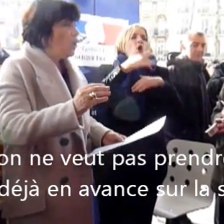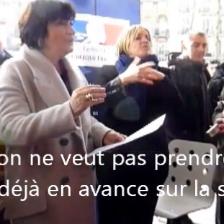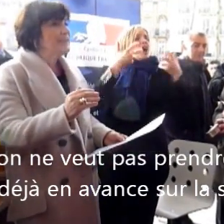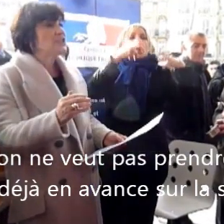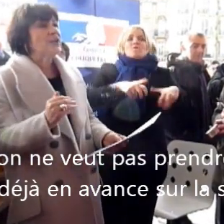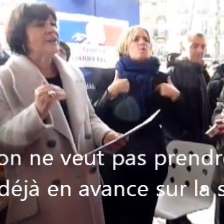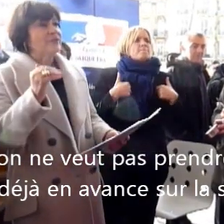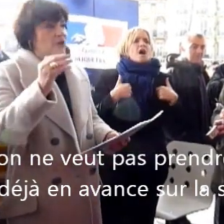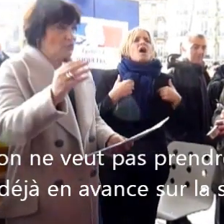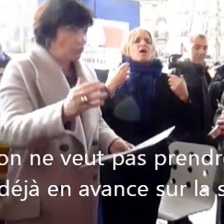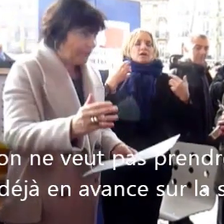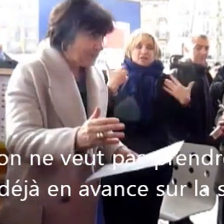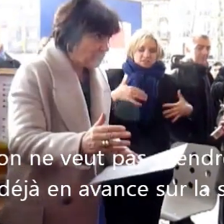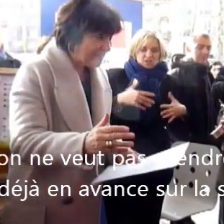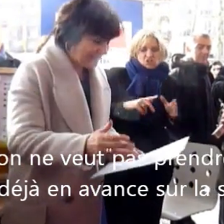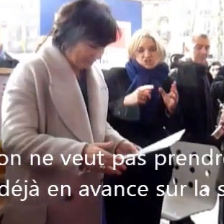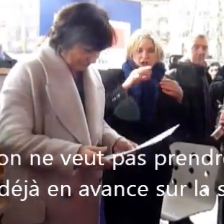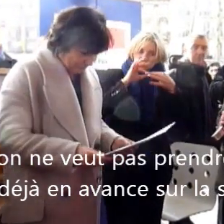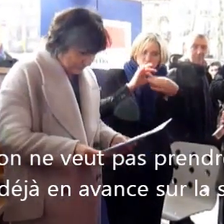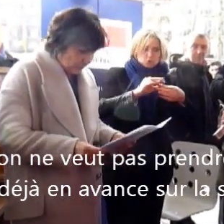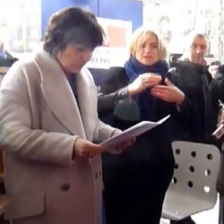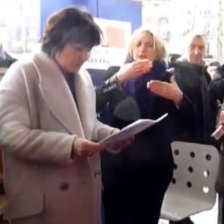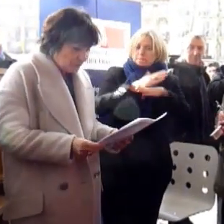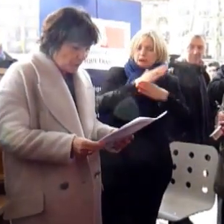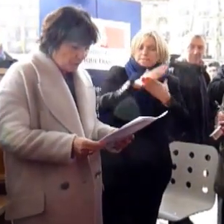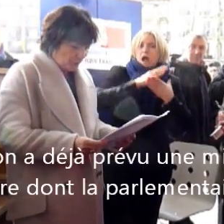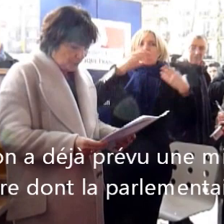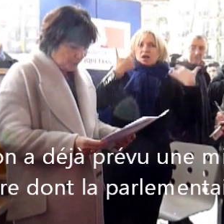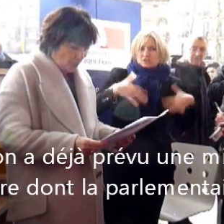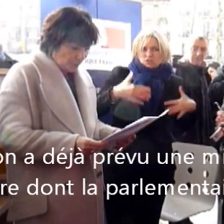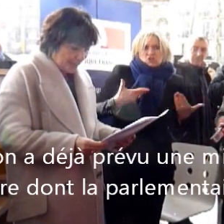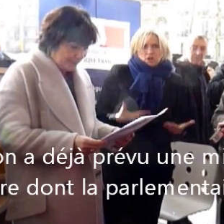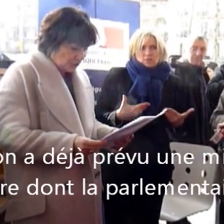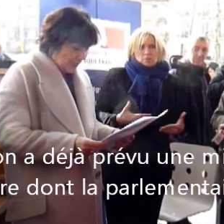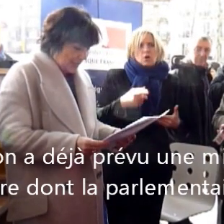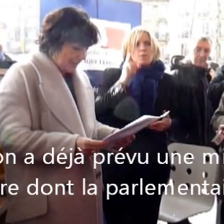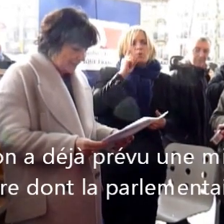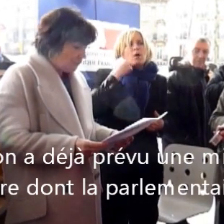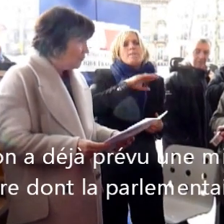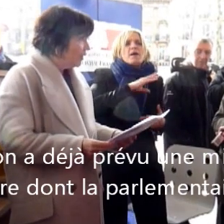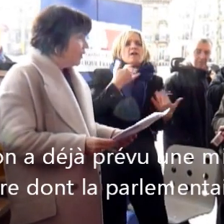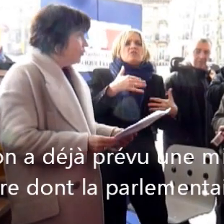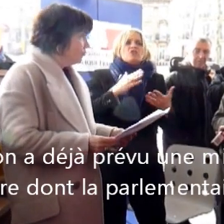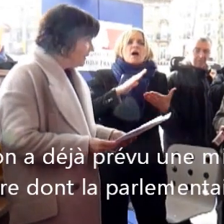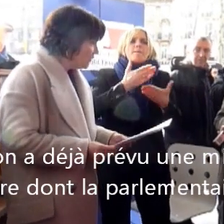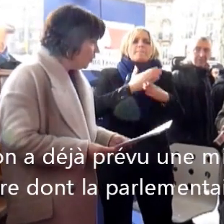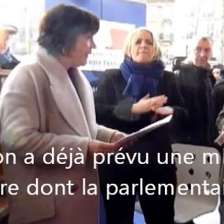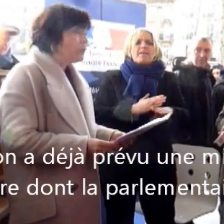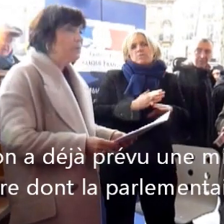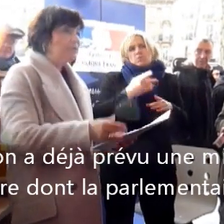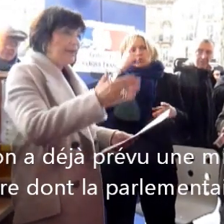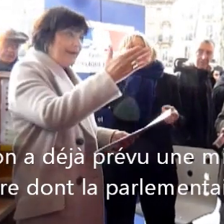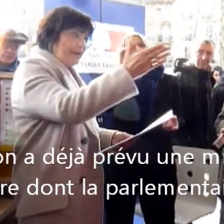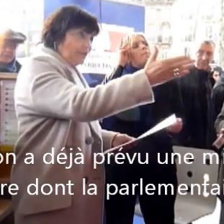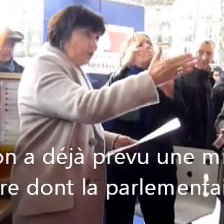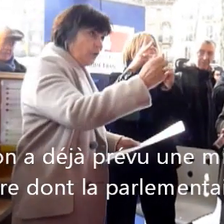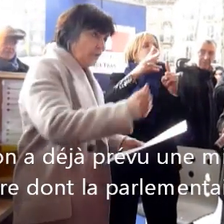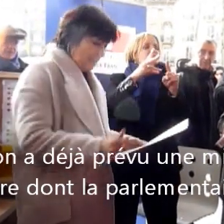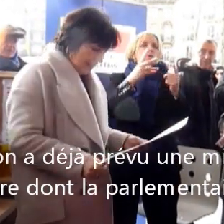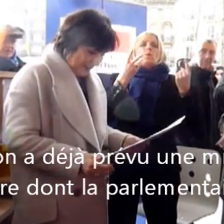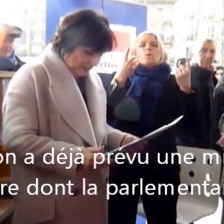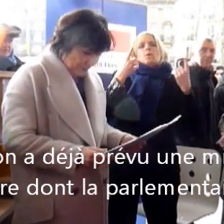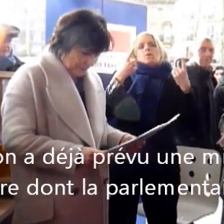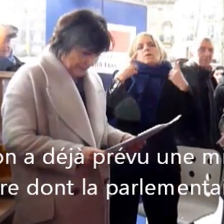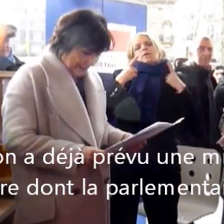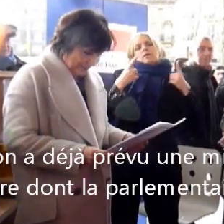retard, on est déjà en avance sur la suite, puisque on a déjà prévu une mission parlementaire,